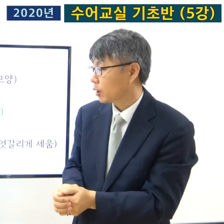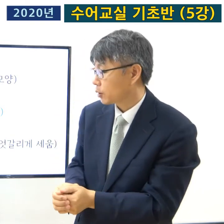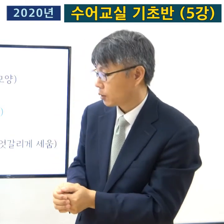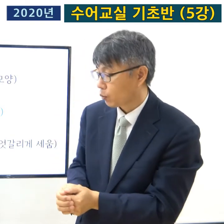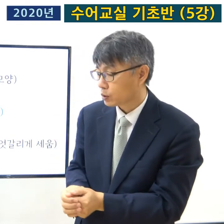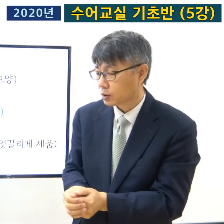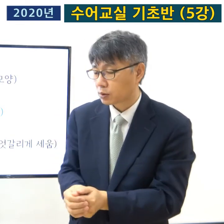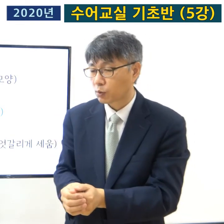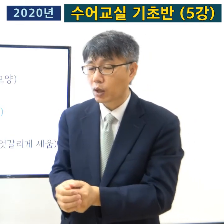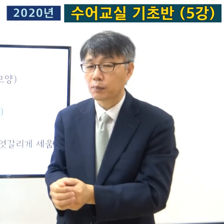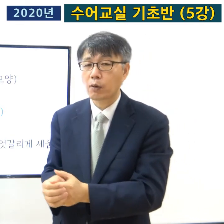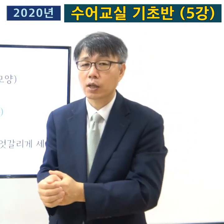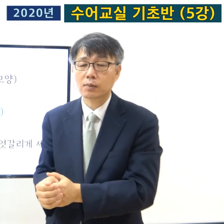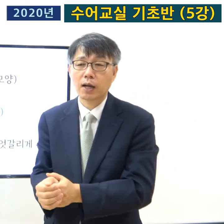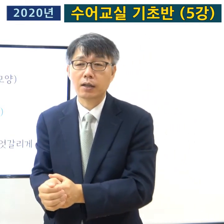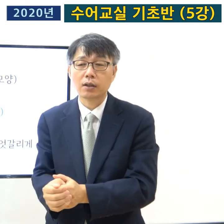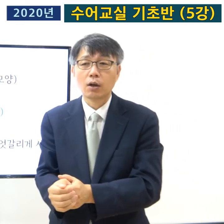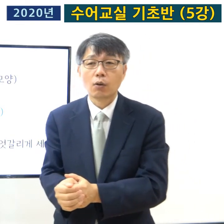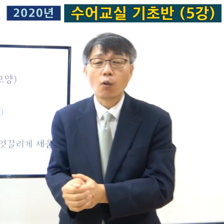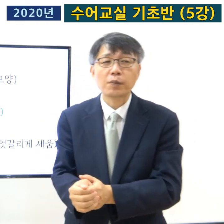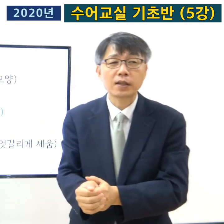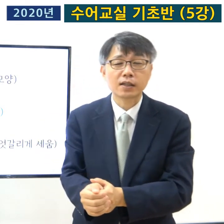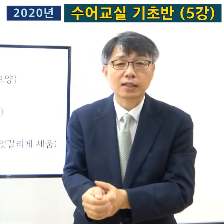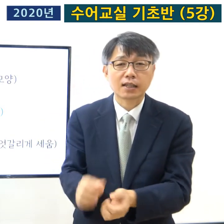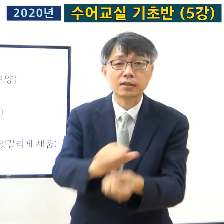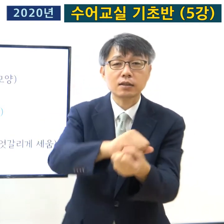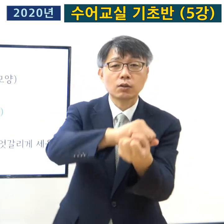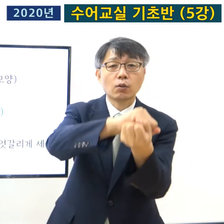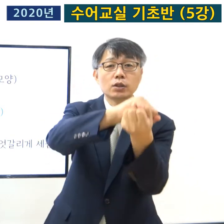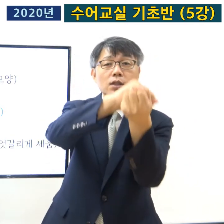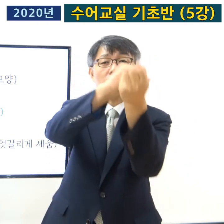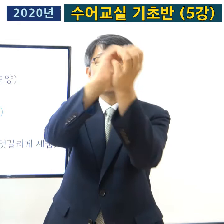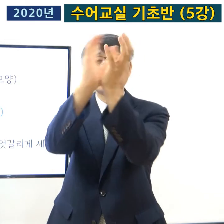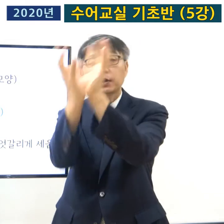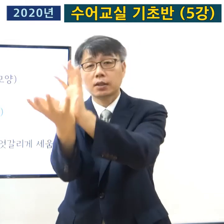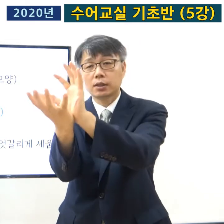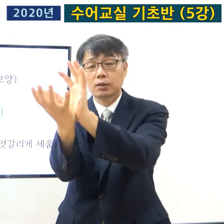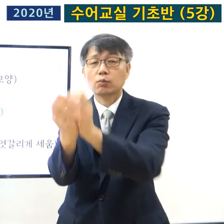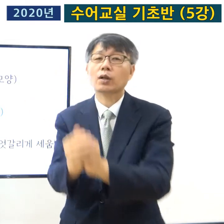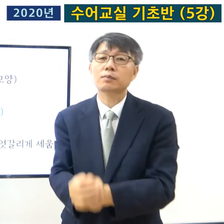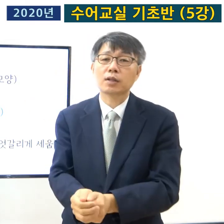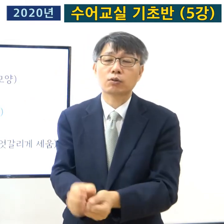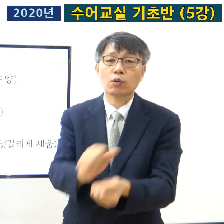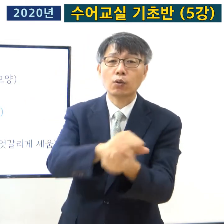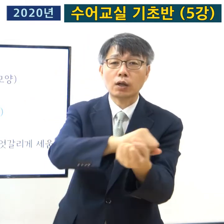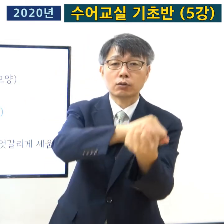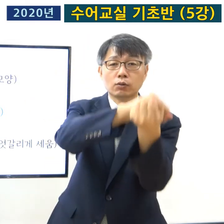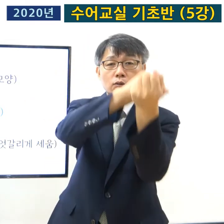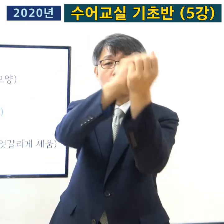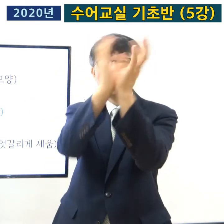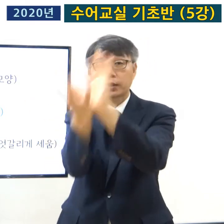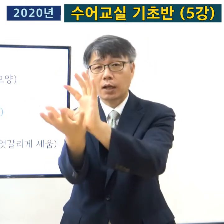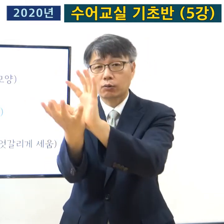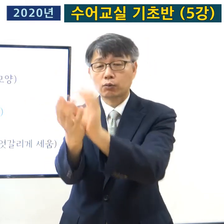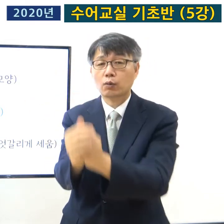이제 오늘 노래를 배우겠지만 꽃피는 할 때는 꽃이 피는 똑같습니다. 꽃 피는 하고